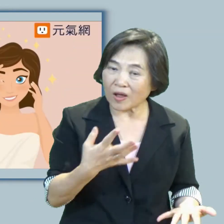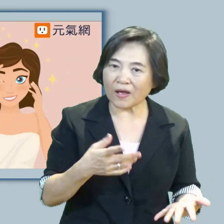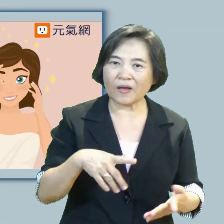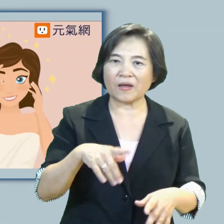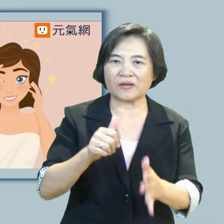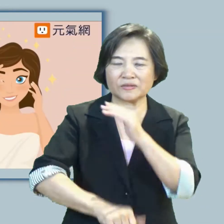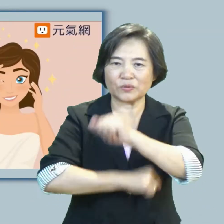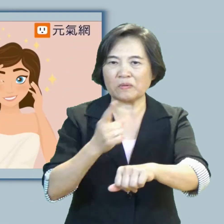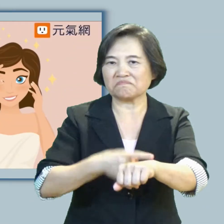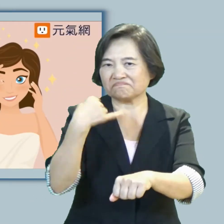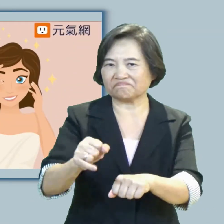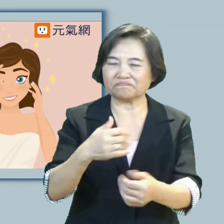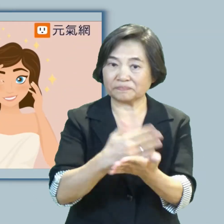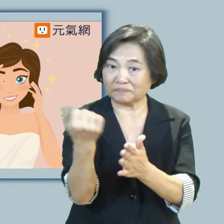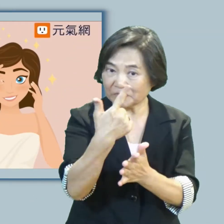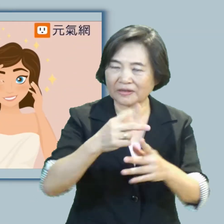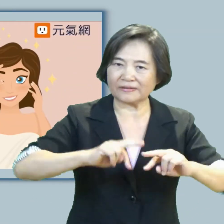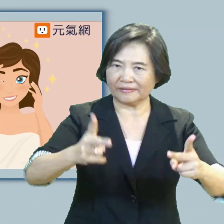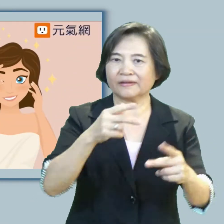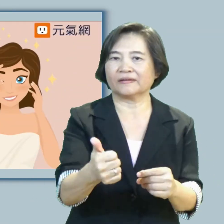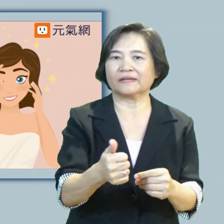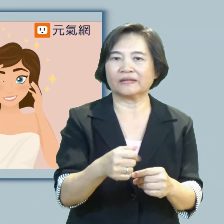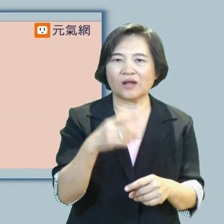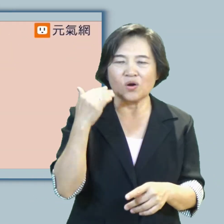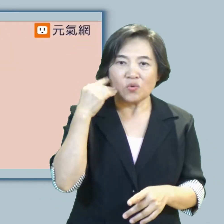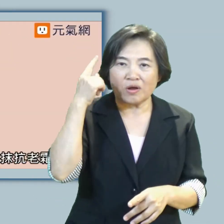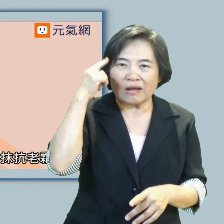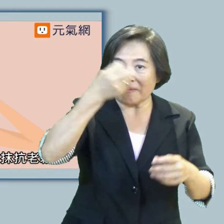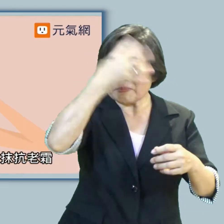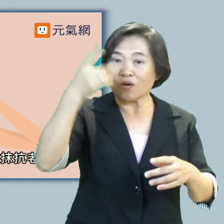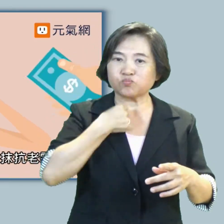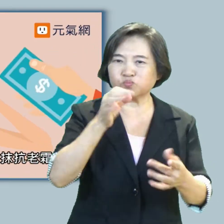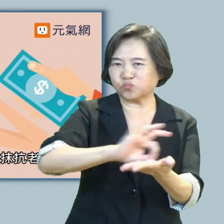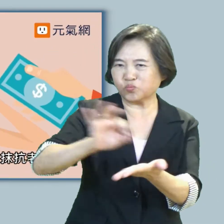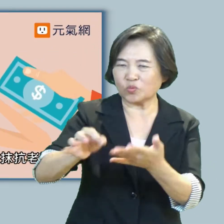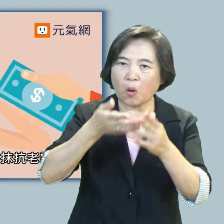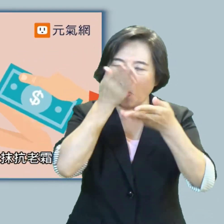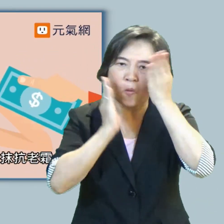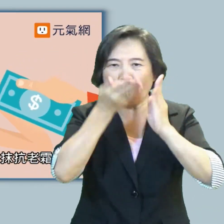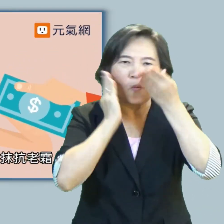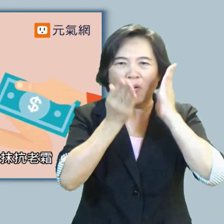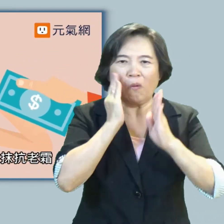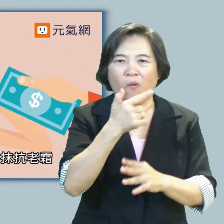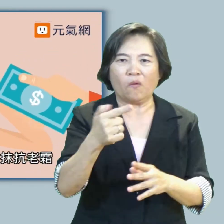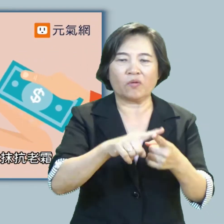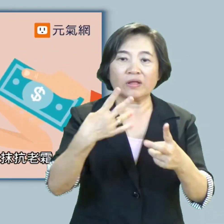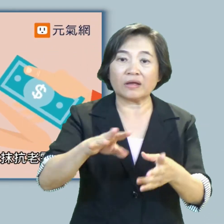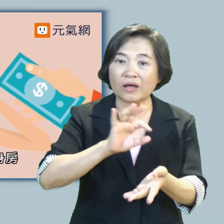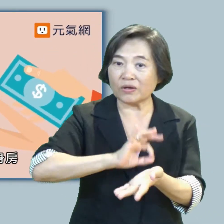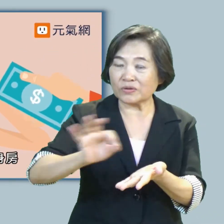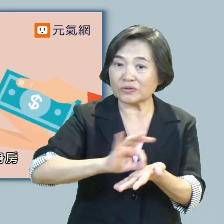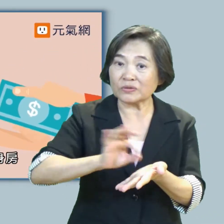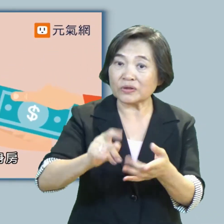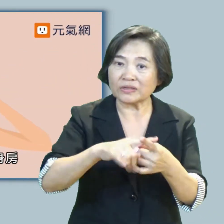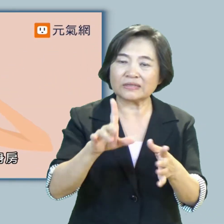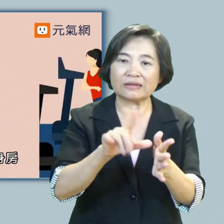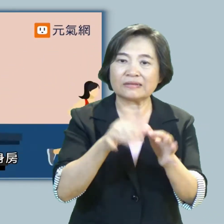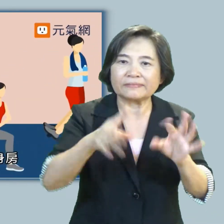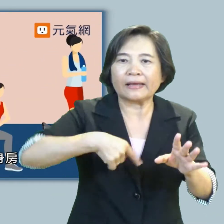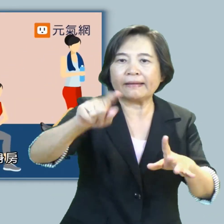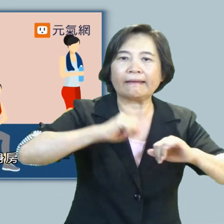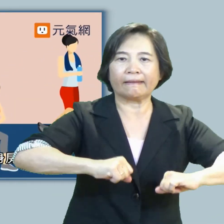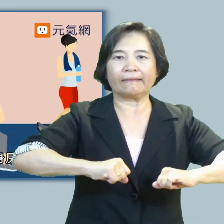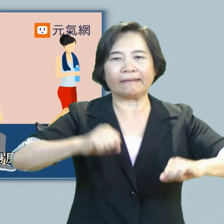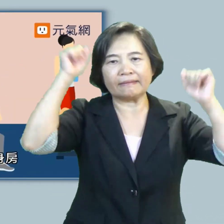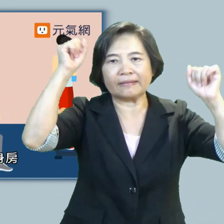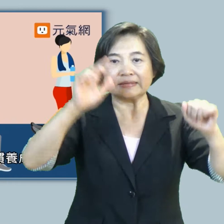想变年轻吗？一起改掉这六个生活小习惯。为了抗老，总会花大把钞票买某抗老霜，还会花很多